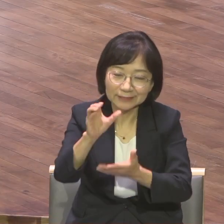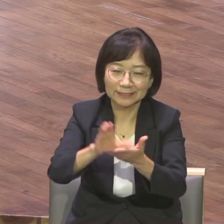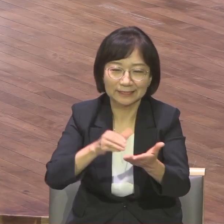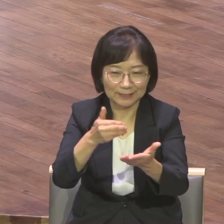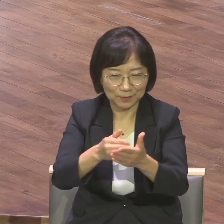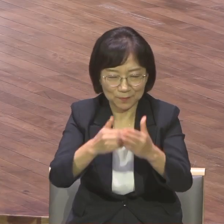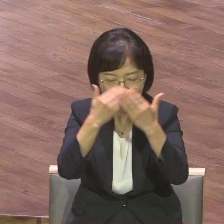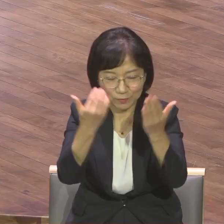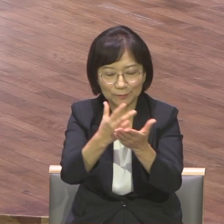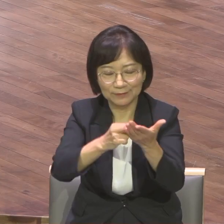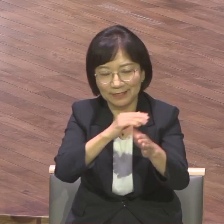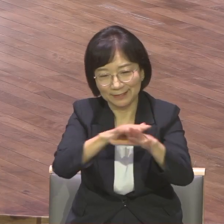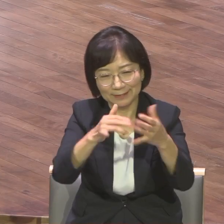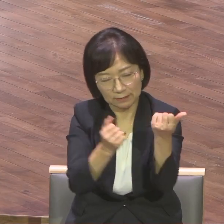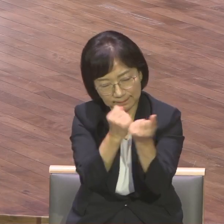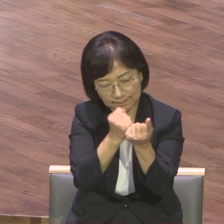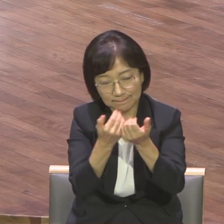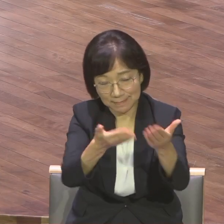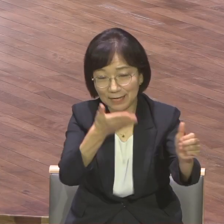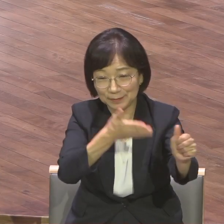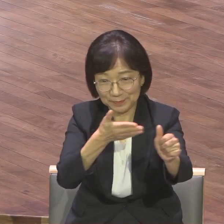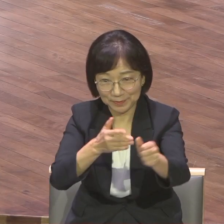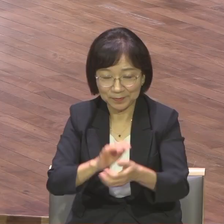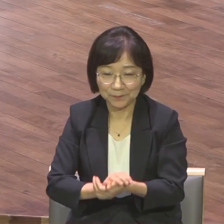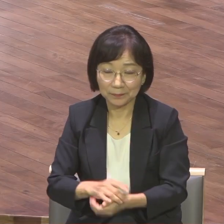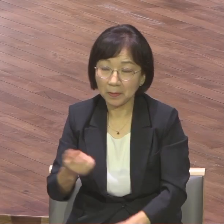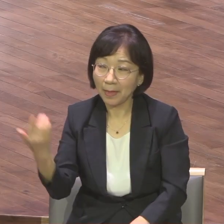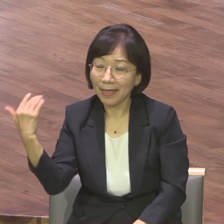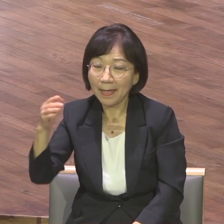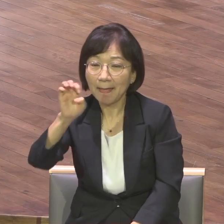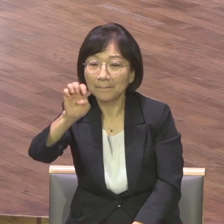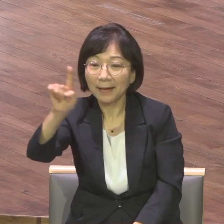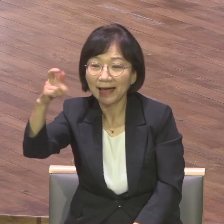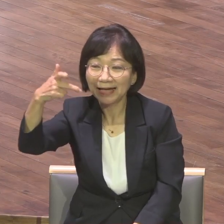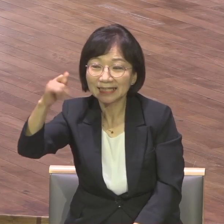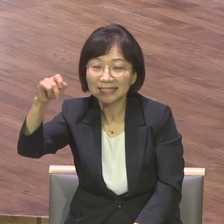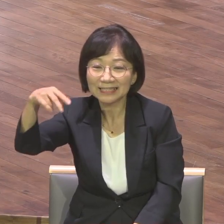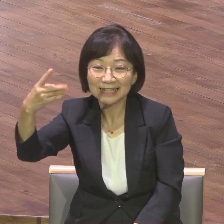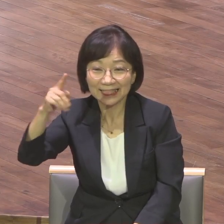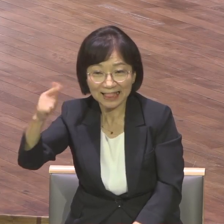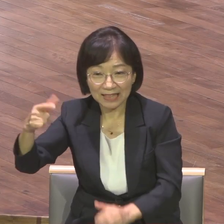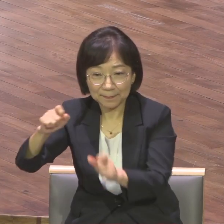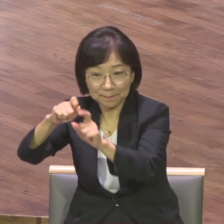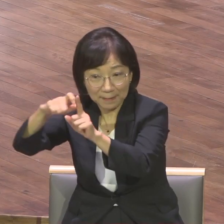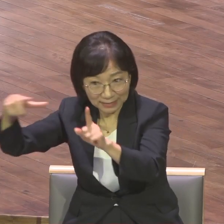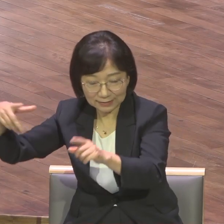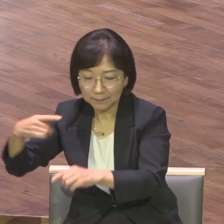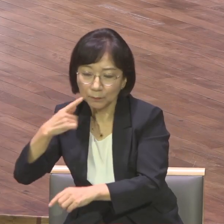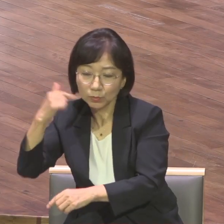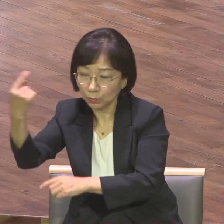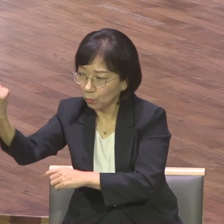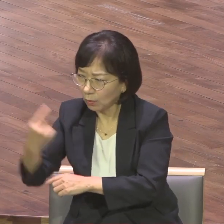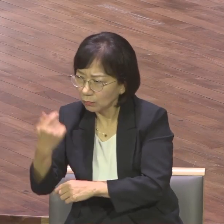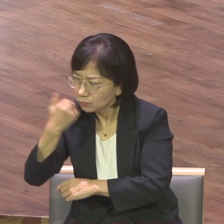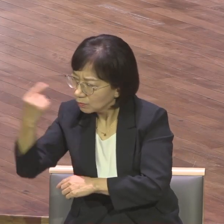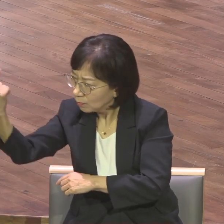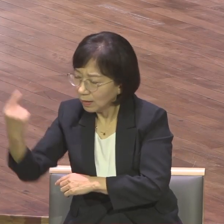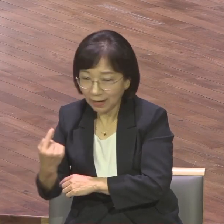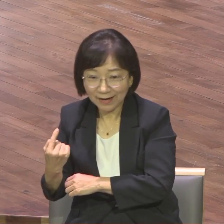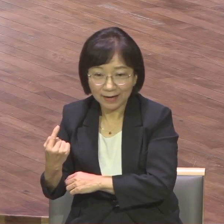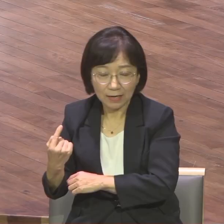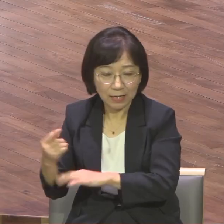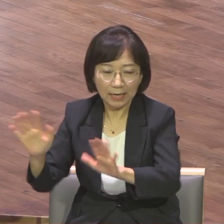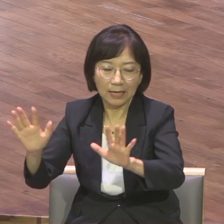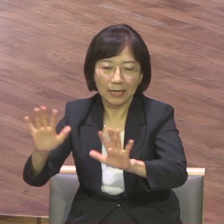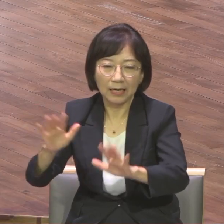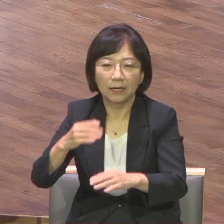파키스탄에서 우리 후한 목사님 금요일 오셨길래 내가 같이 인사합니다. 후한 목사님이세요. 아니 파키스탄이